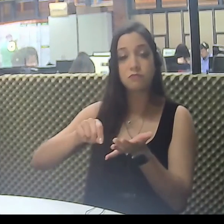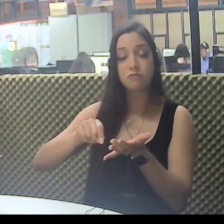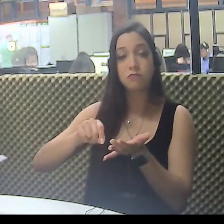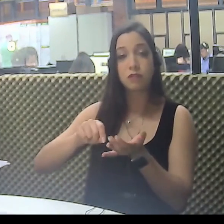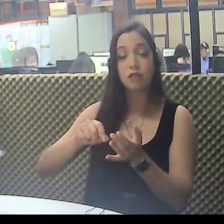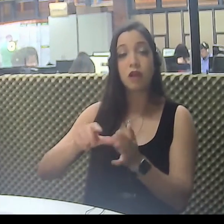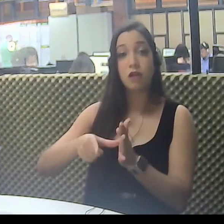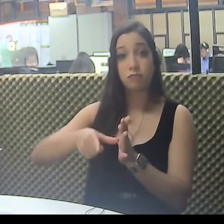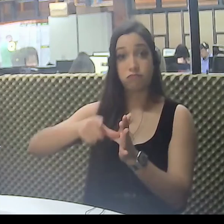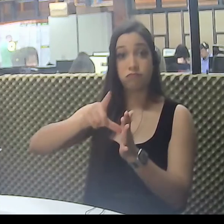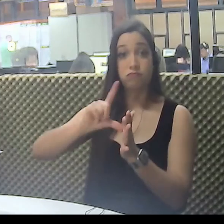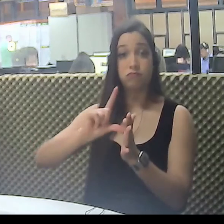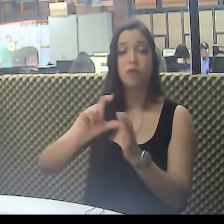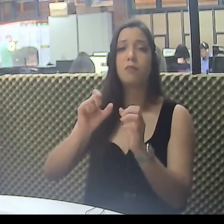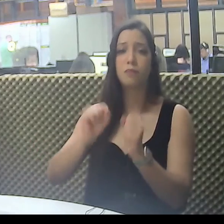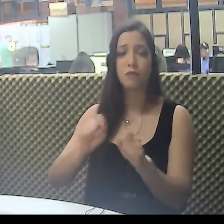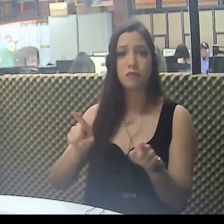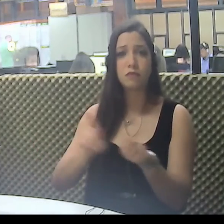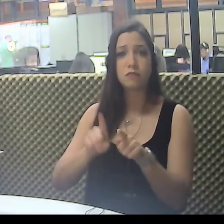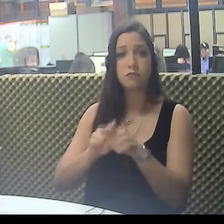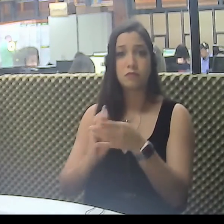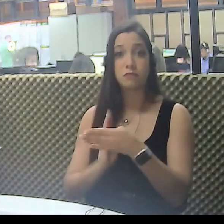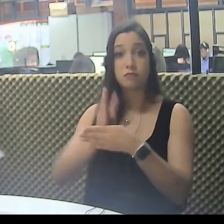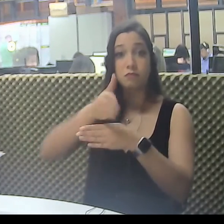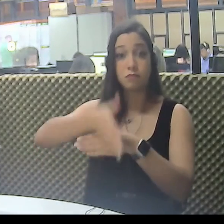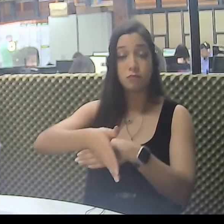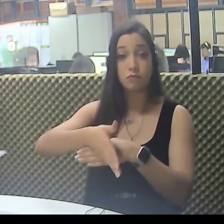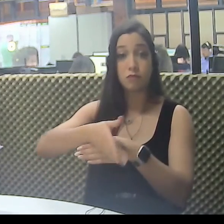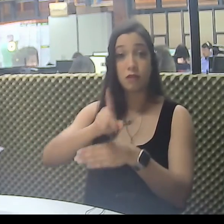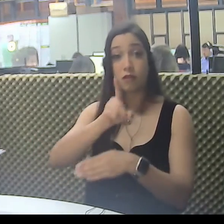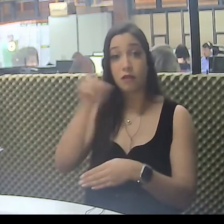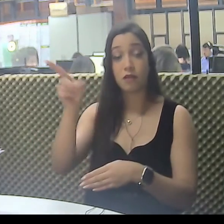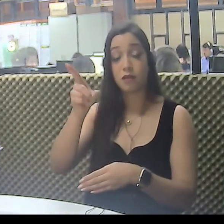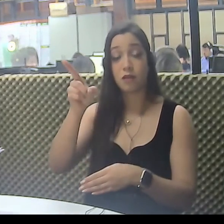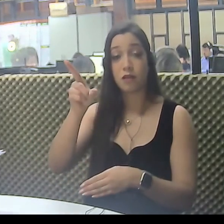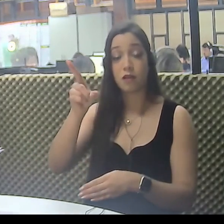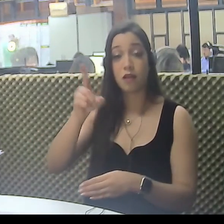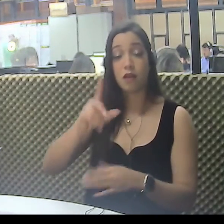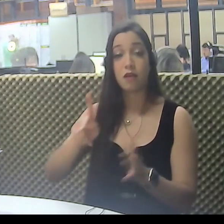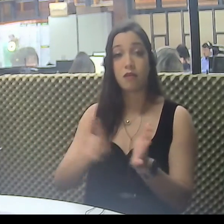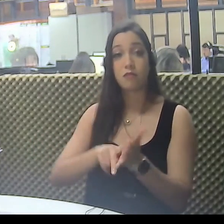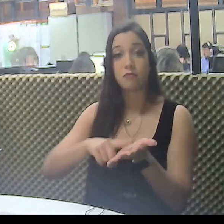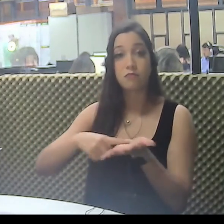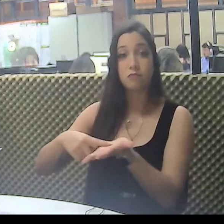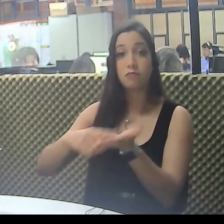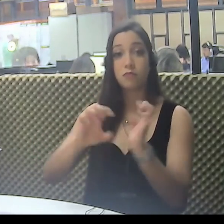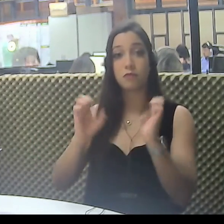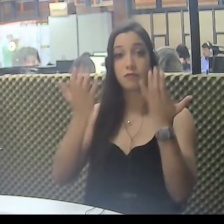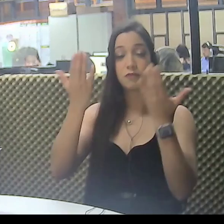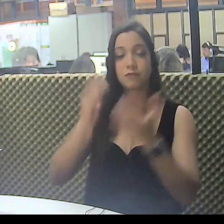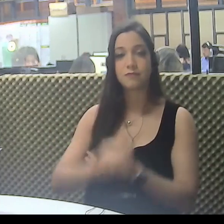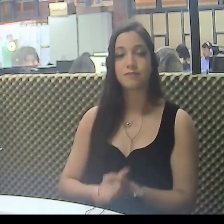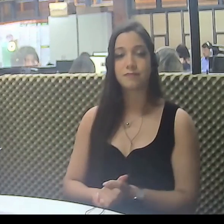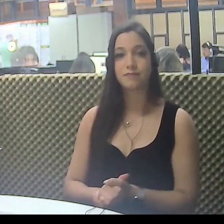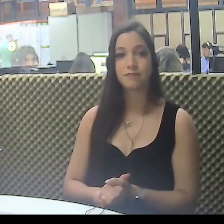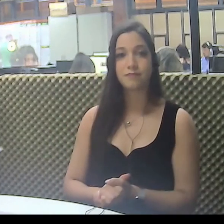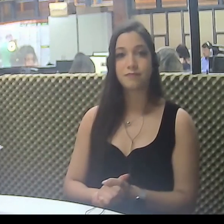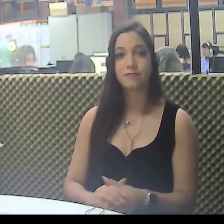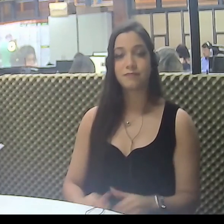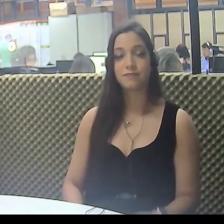cadastro antecipadamente poderão fazer o cadastro lá no momento da realização do evento.